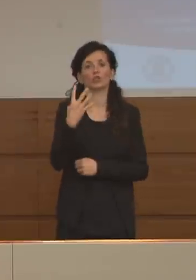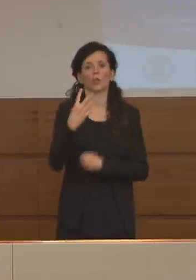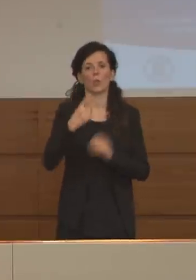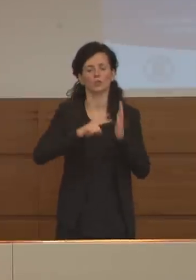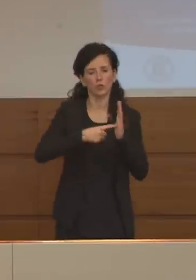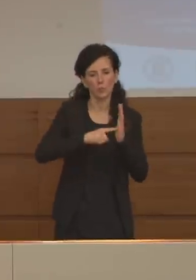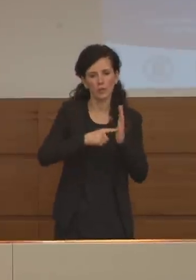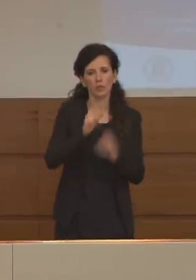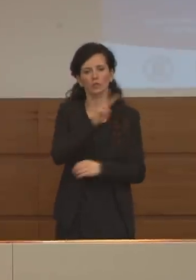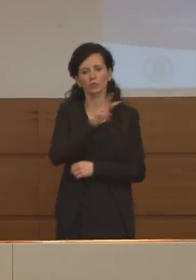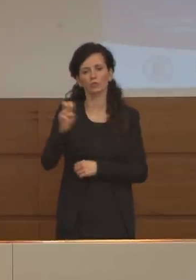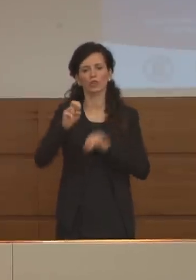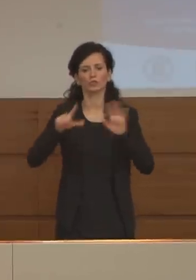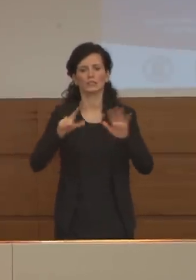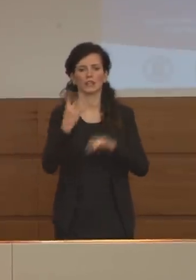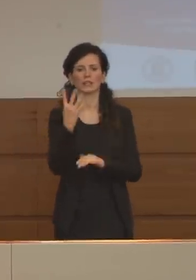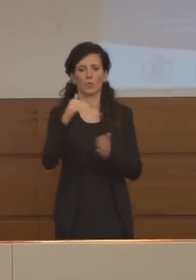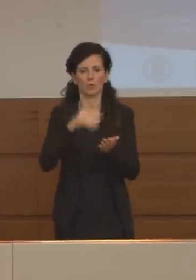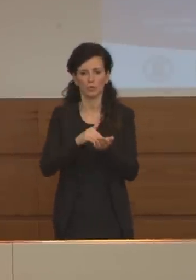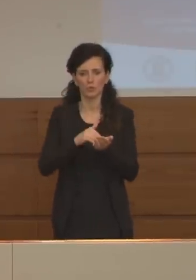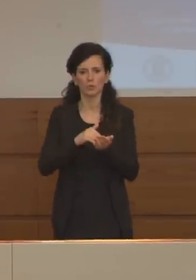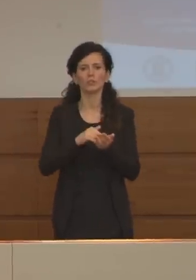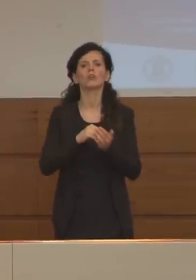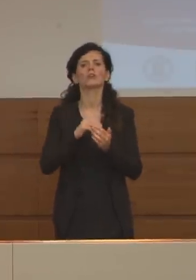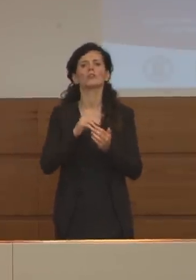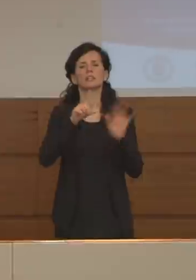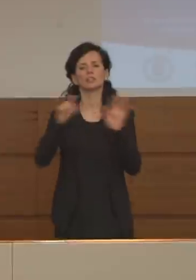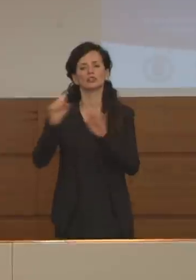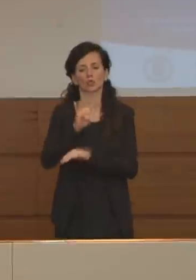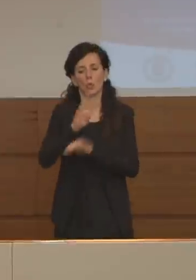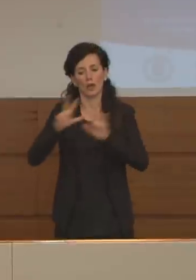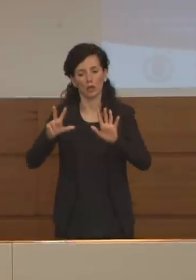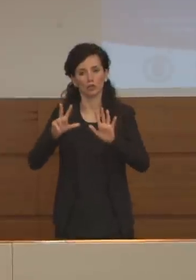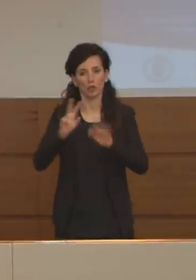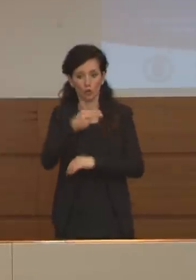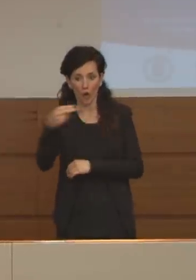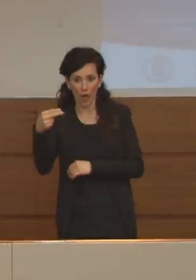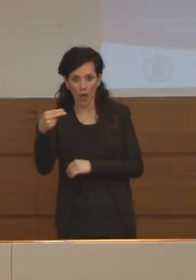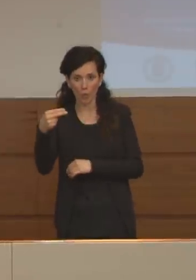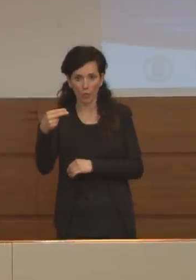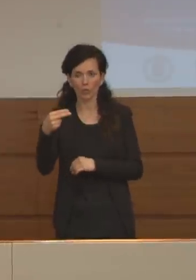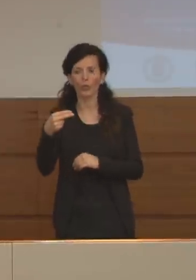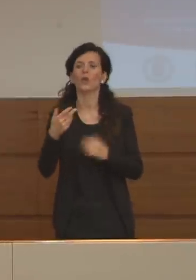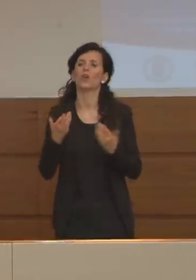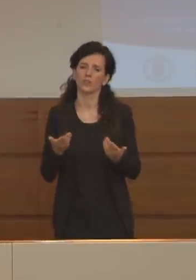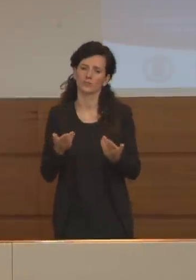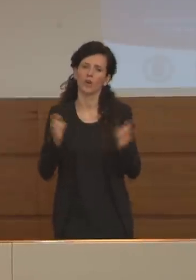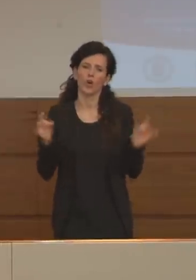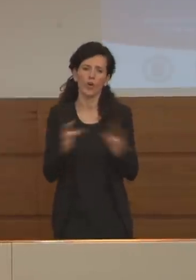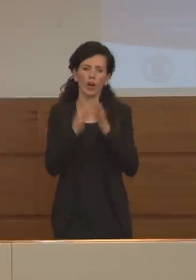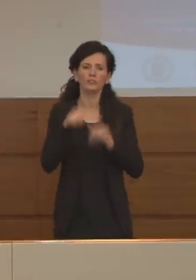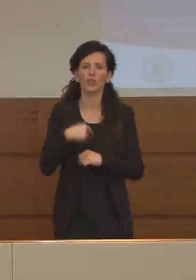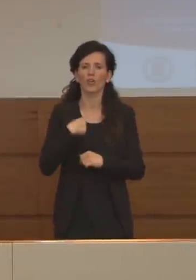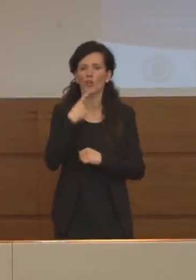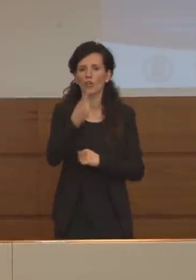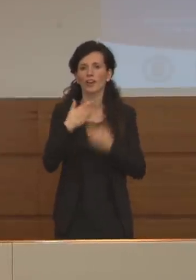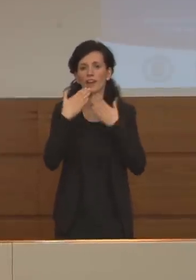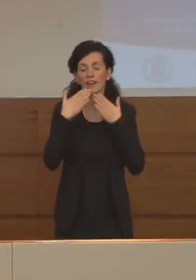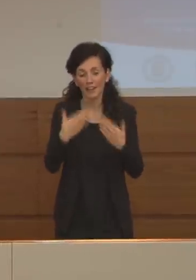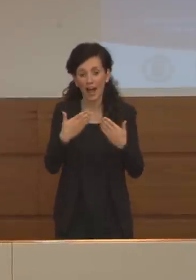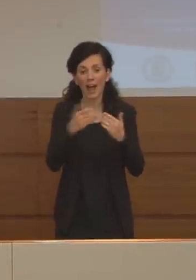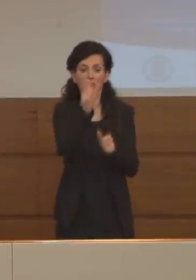milioni 274mila 748 euro anche qui voglio ancora una volta ringraziare tutti quanti i